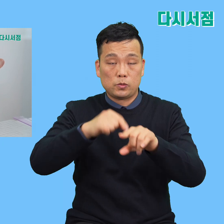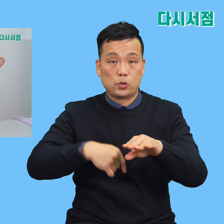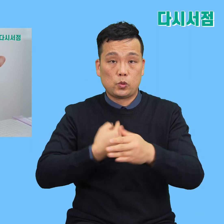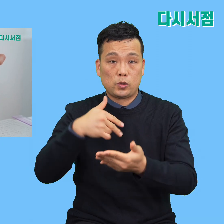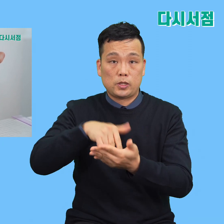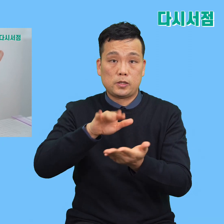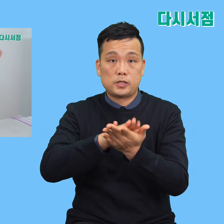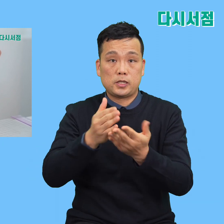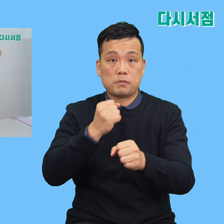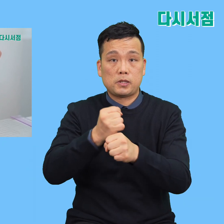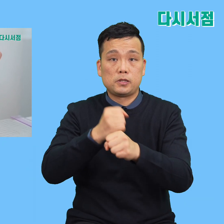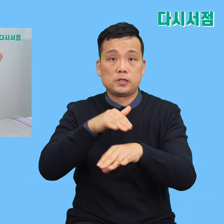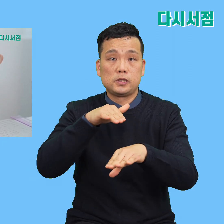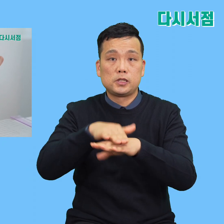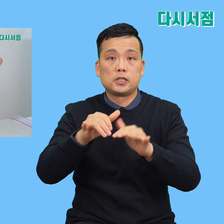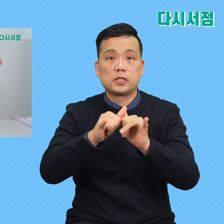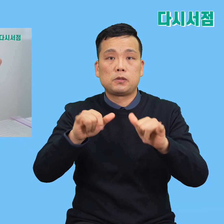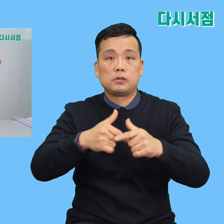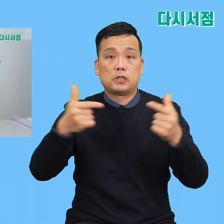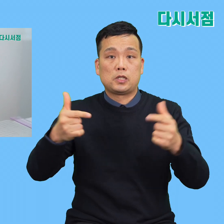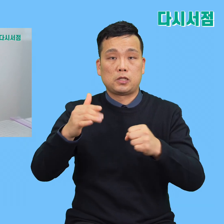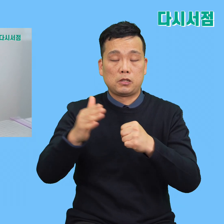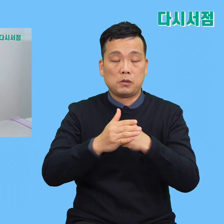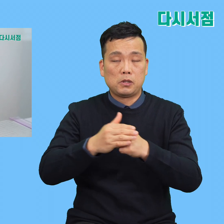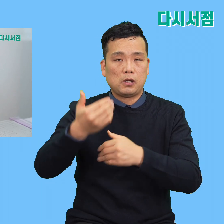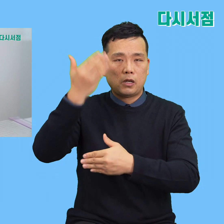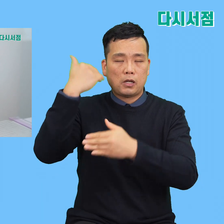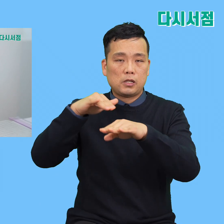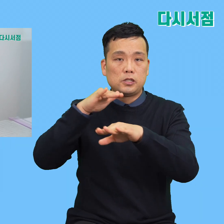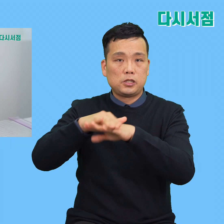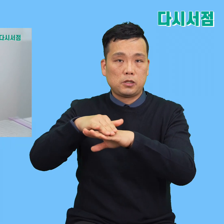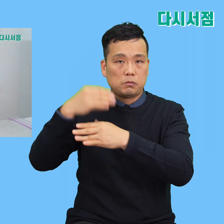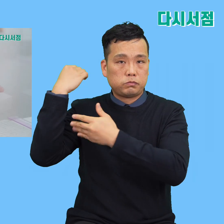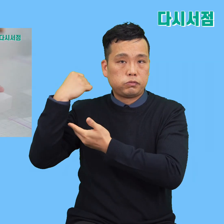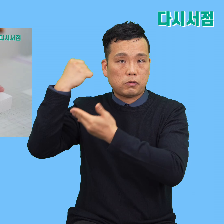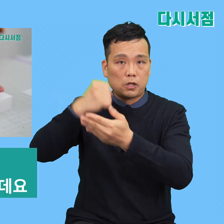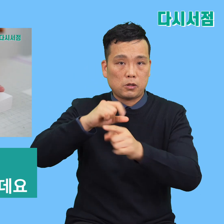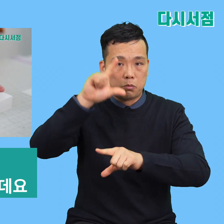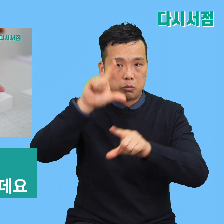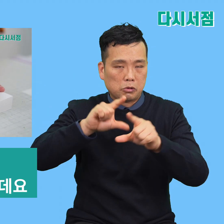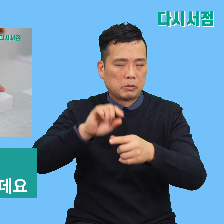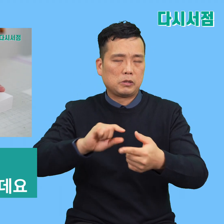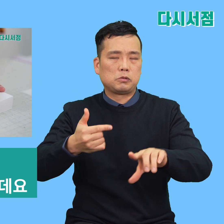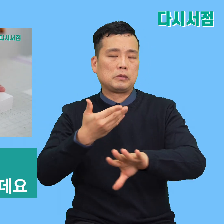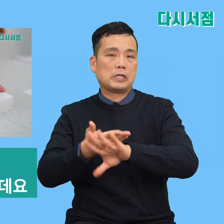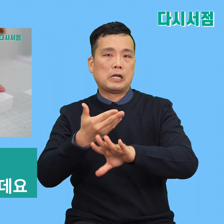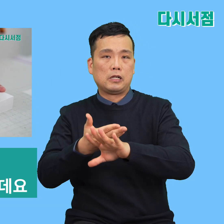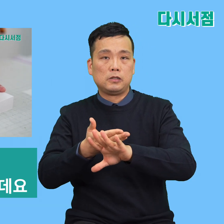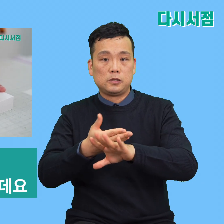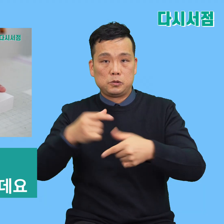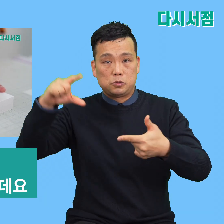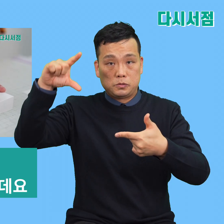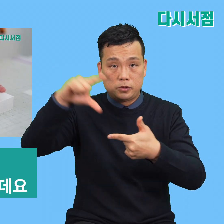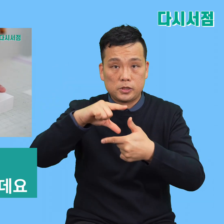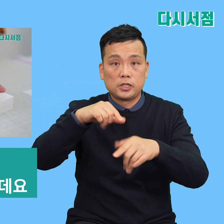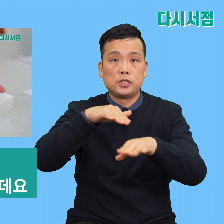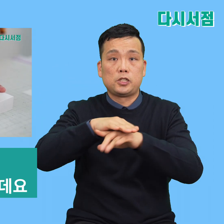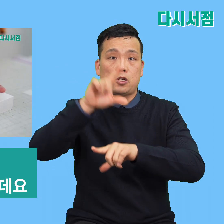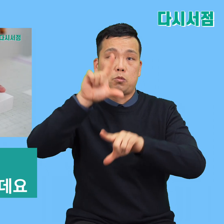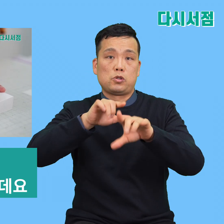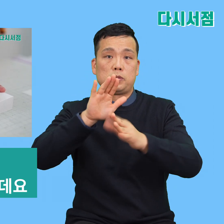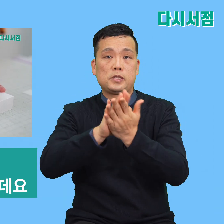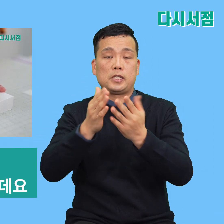독립출판을 하시는 분들이 많아지면서 기존의 책 사이즈 고정관념을 깨는 작은 사이즈의 책이 눈에 많이